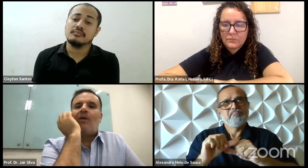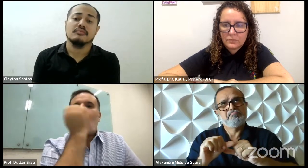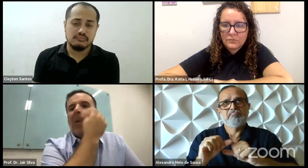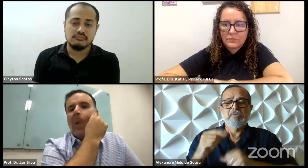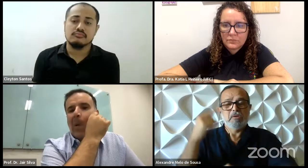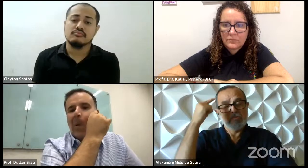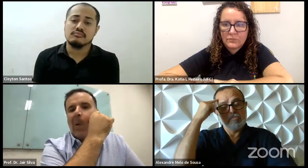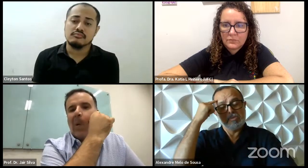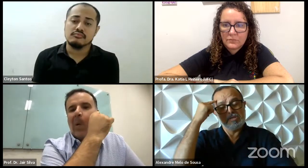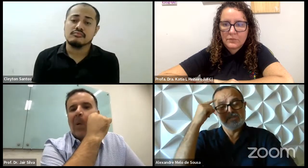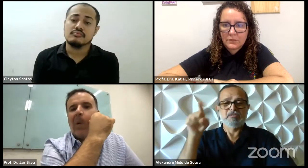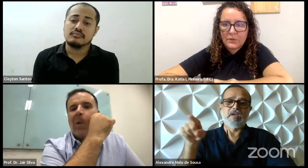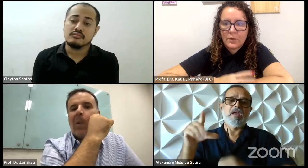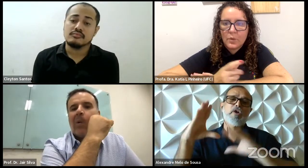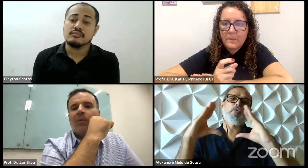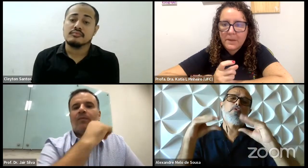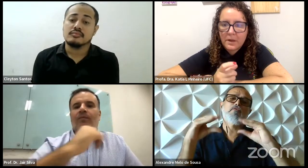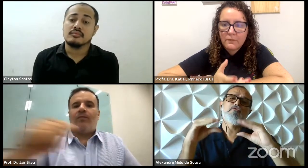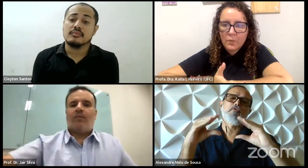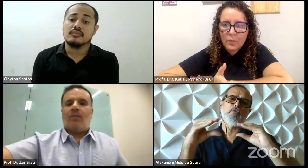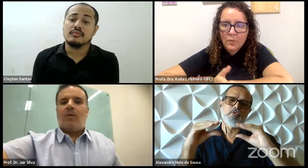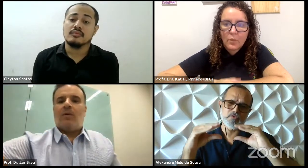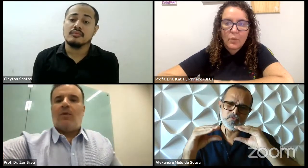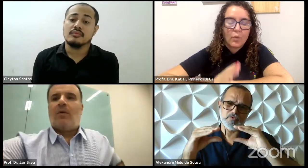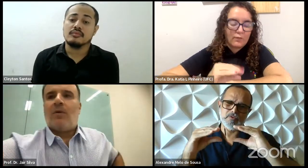Então, na minha opinião, você poderia fazer uma alteração.